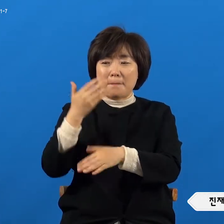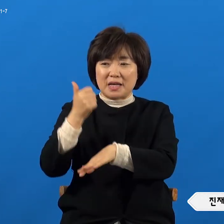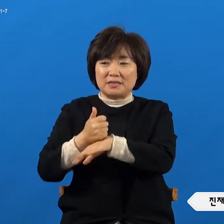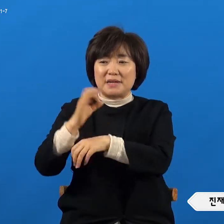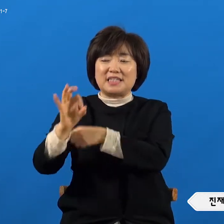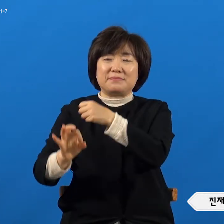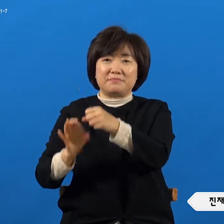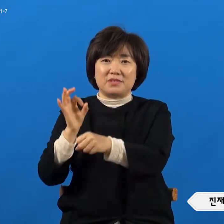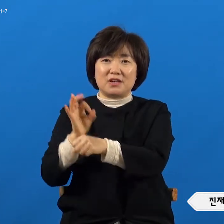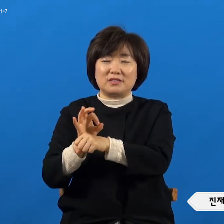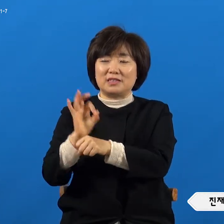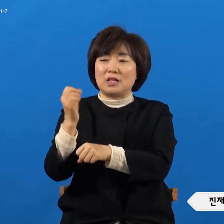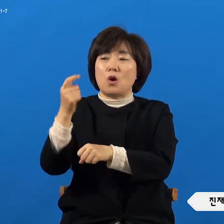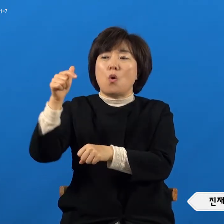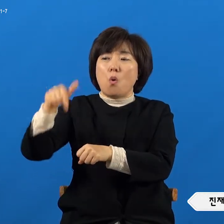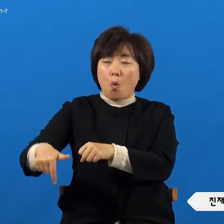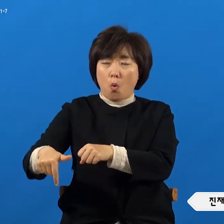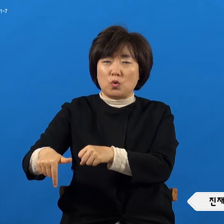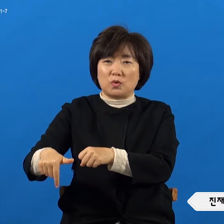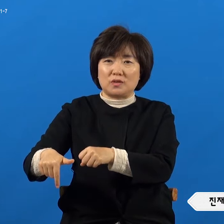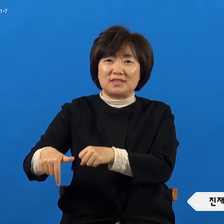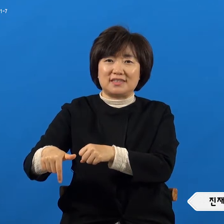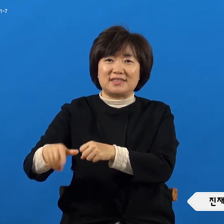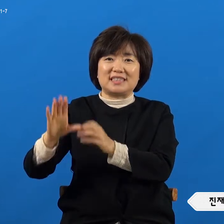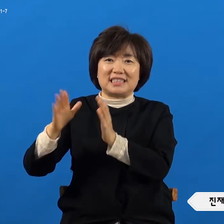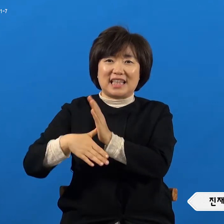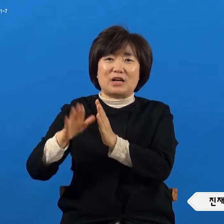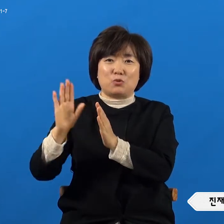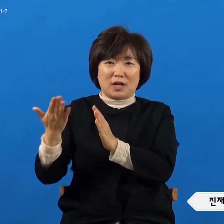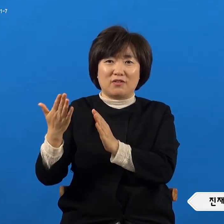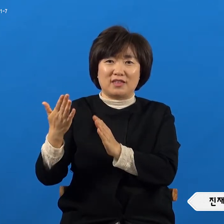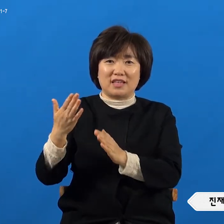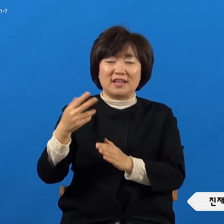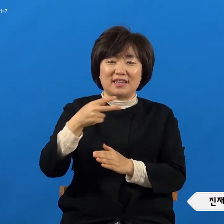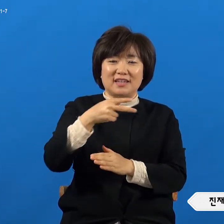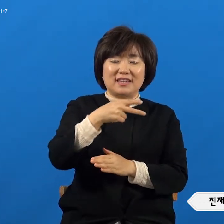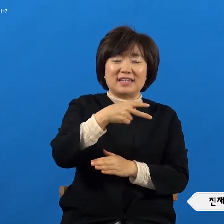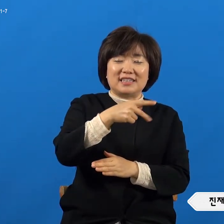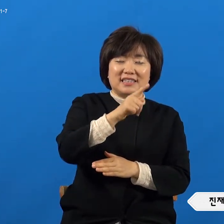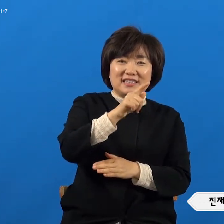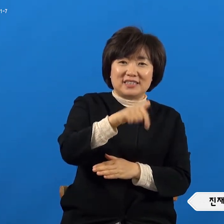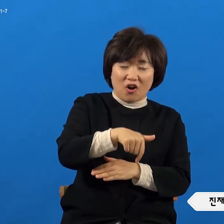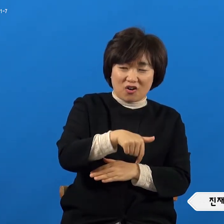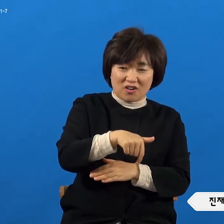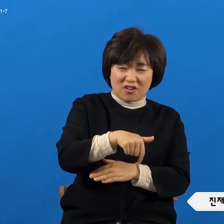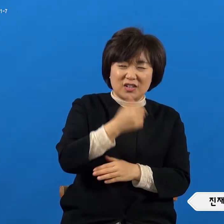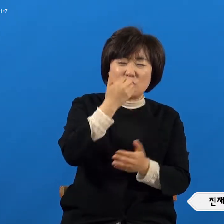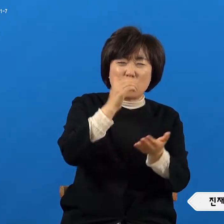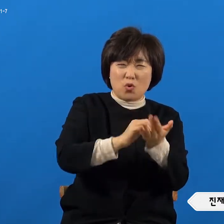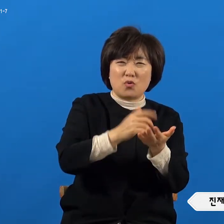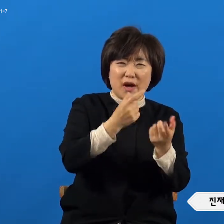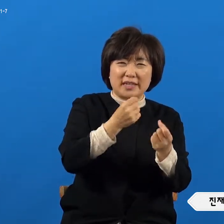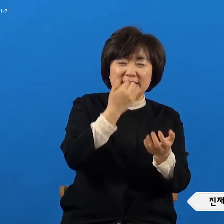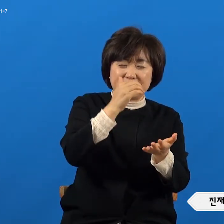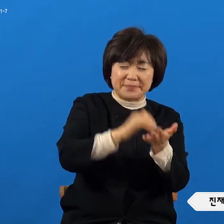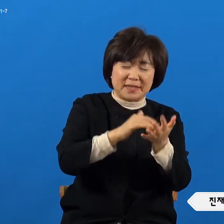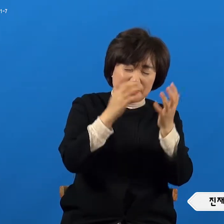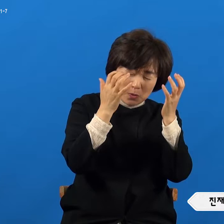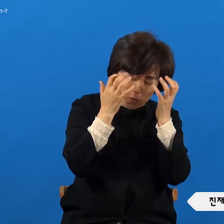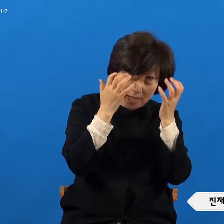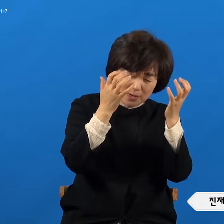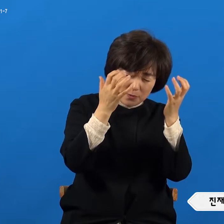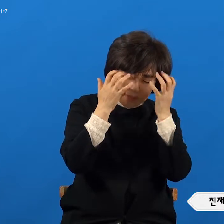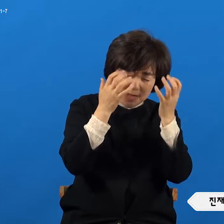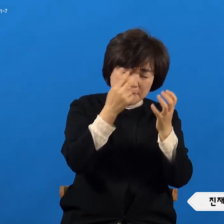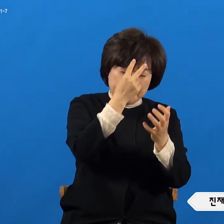10년은 옥의 시대가 될 것이다. 그래서 석의 시대 10년간은 고난의 역경의 시대를 지나서